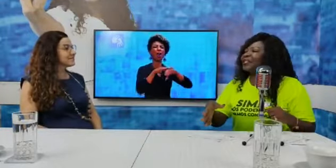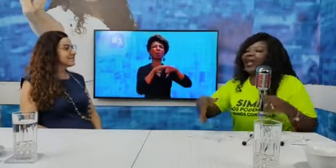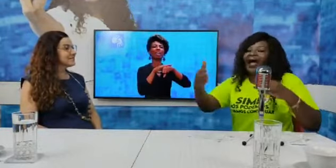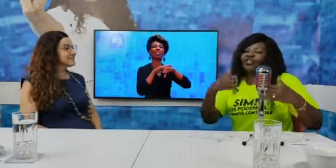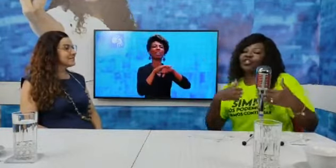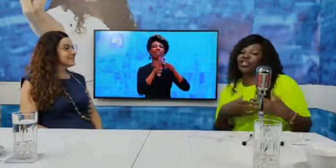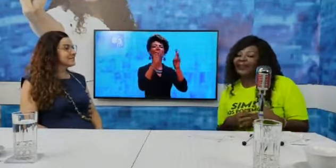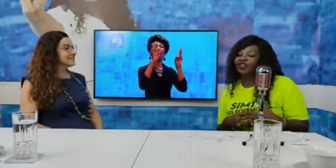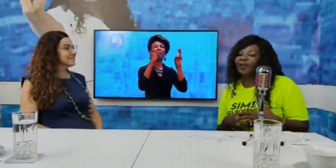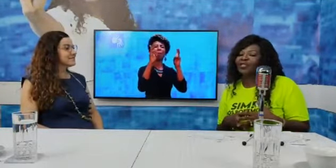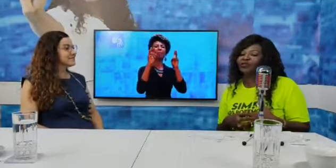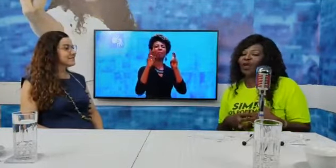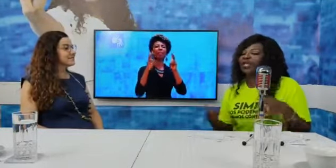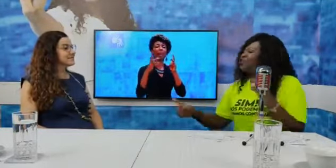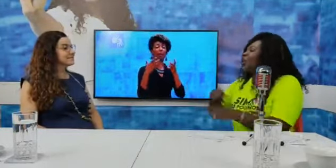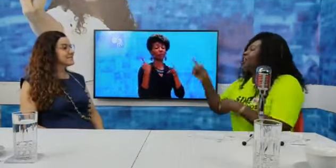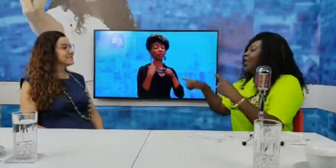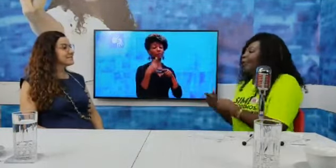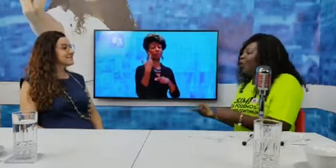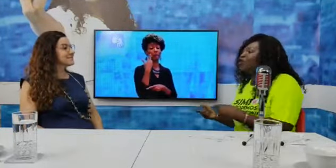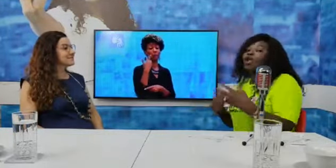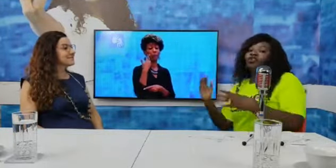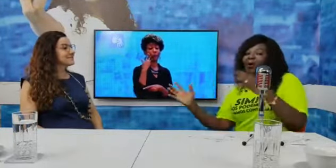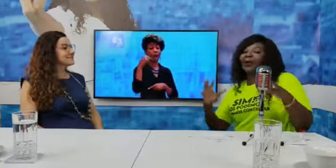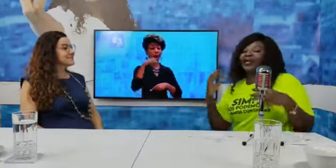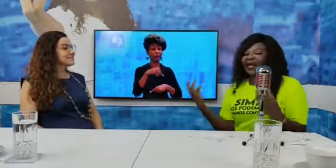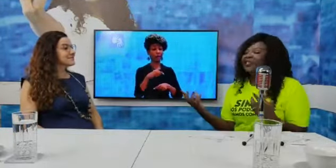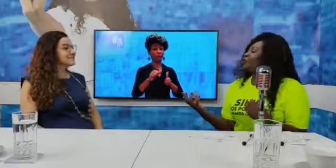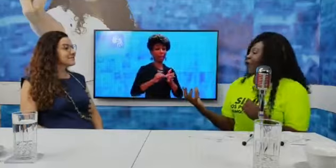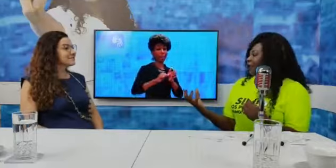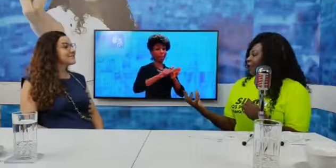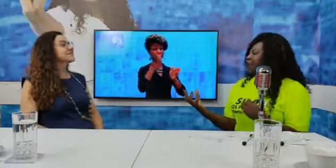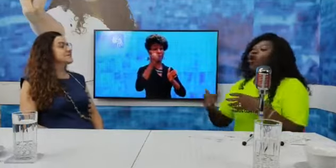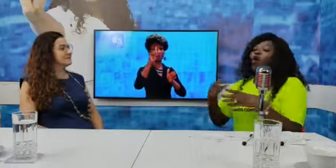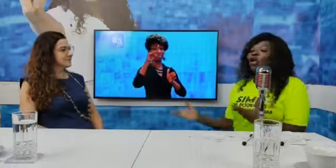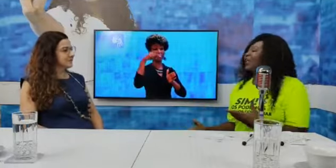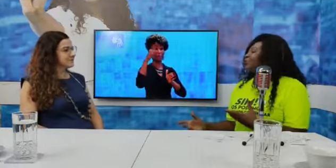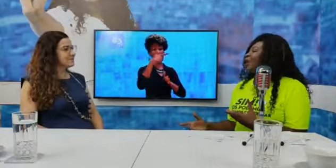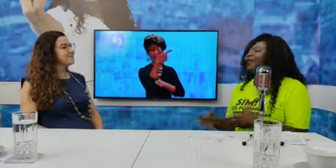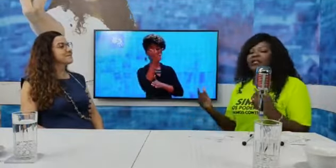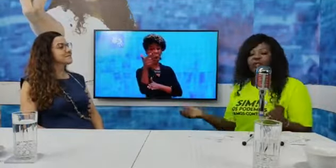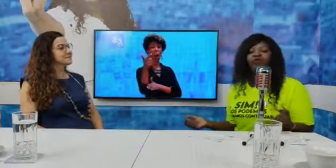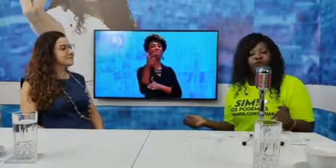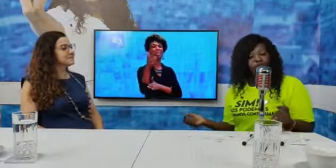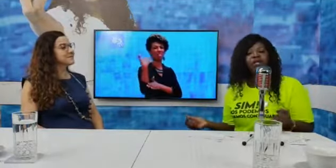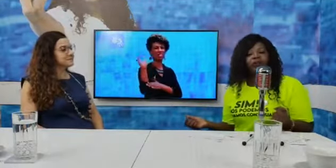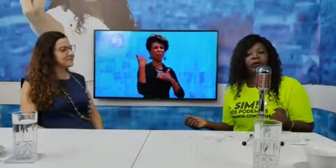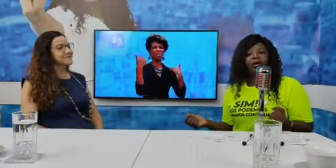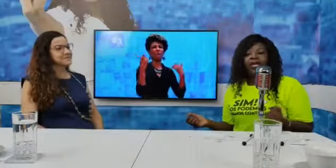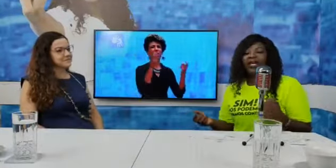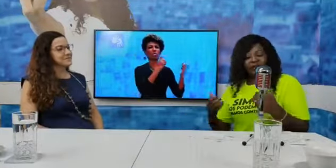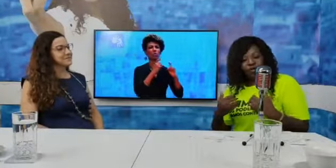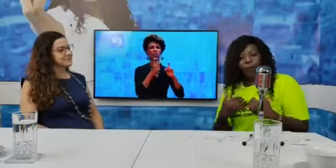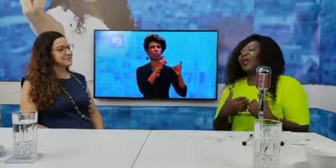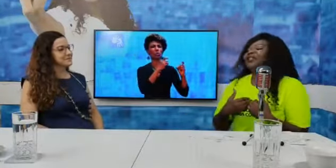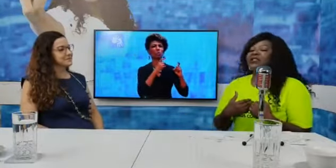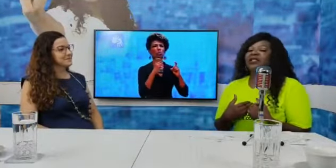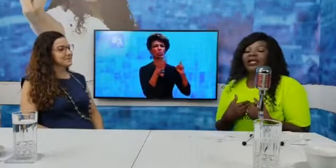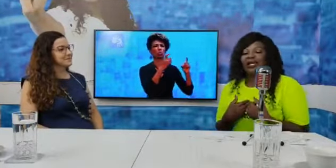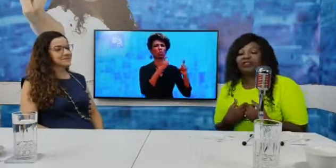é assim, a gente trata de um assunto aqui dias depois, de uma maneira diferente, outras mulheres estão discutindo. E